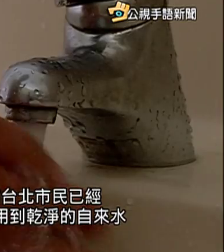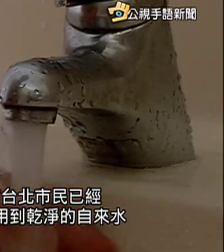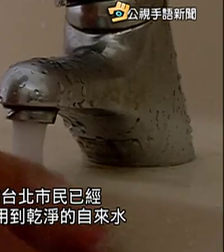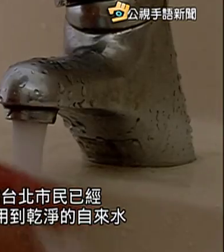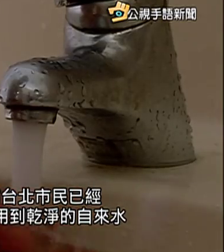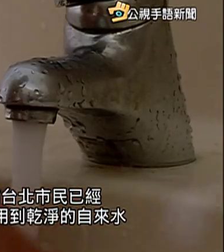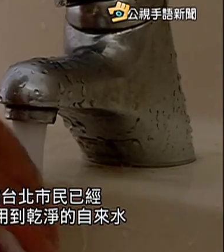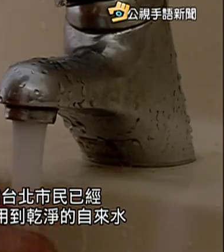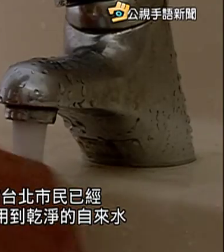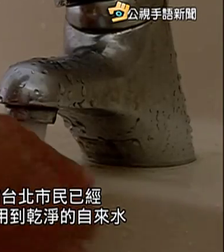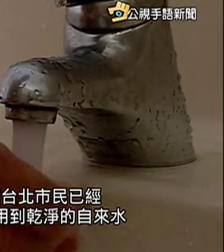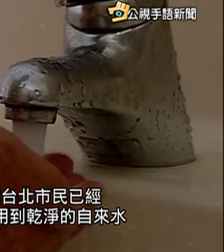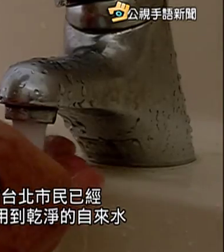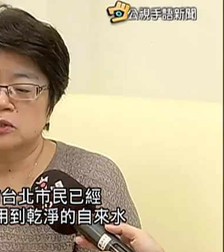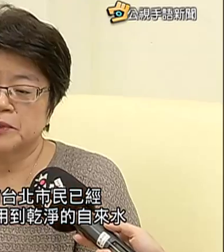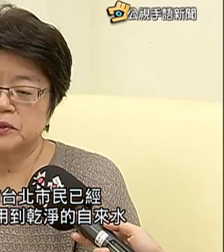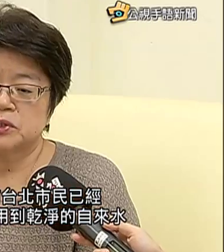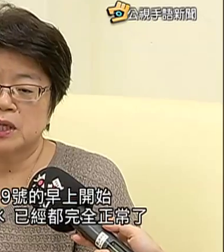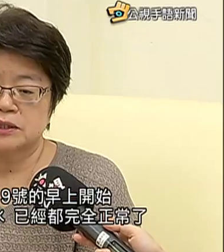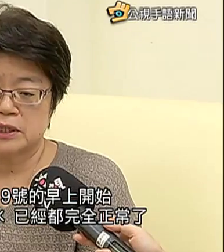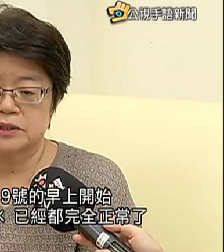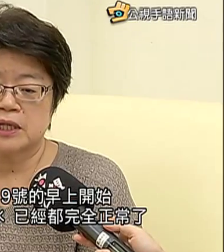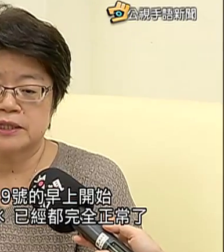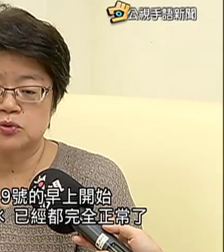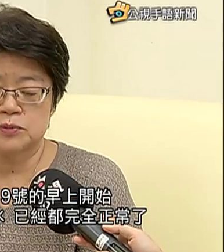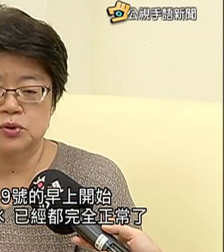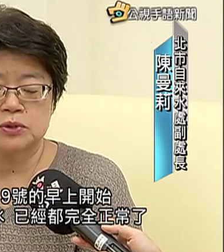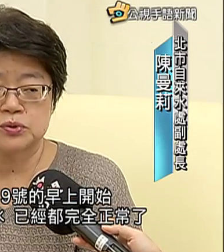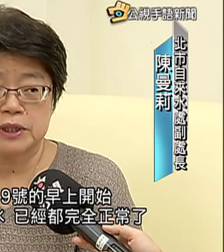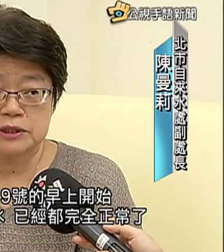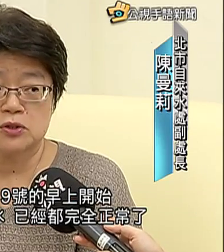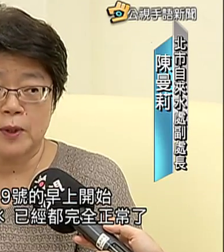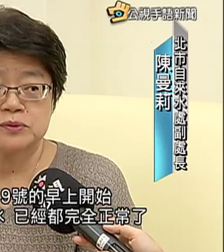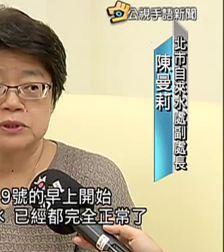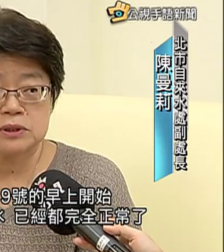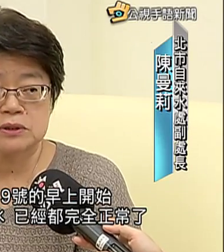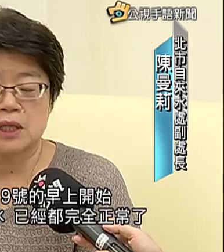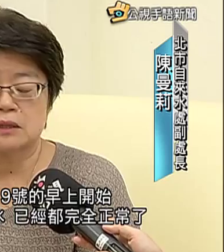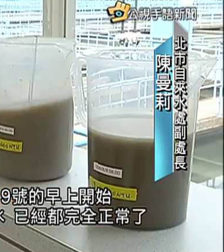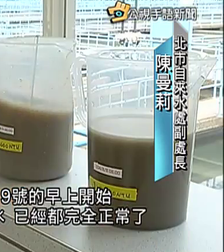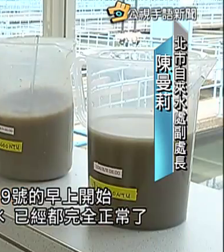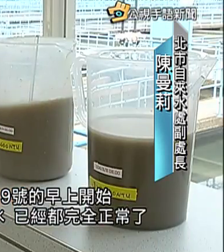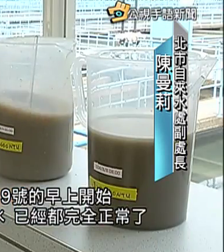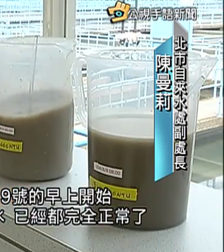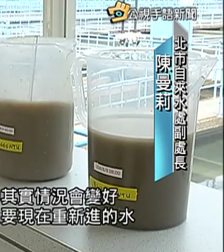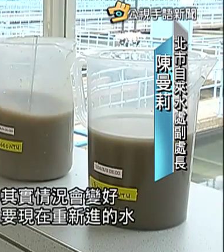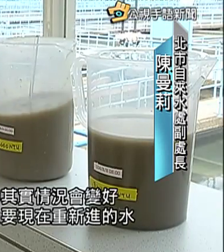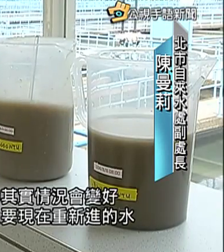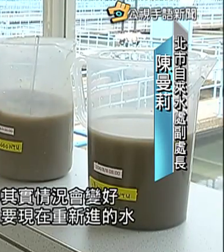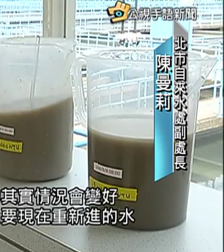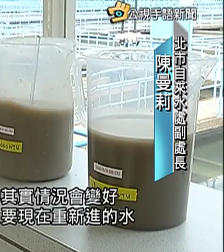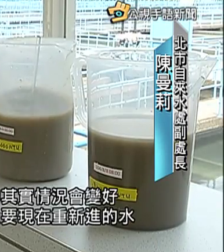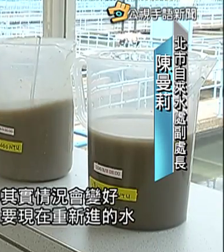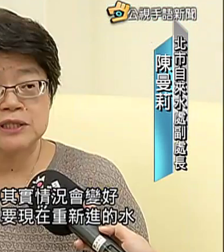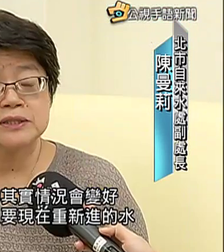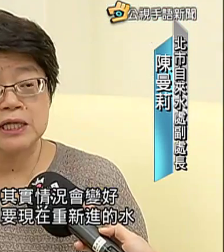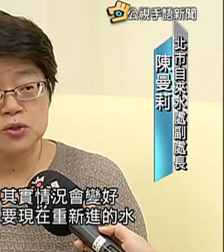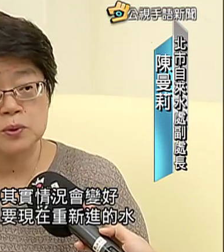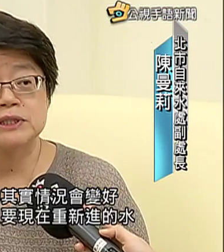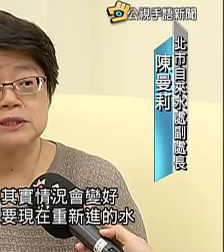可以使用到干净的自来水。 从8月9号的早上开始，我们出的水已经都完全正常了，慢慢的其实情况会变好，因为你只要现在重新进